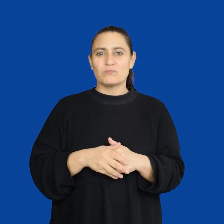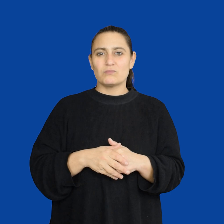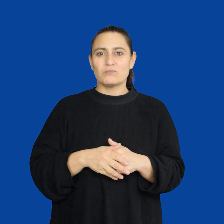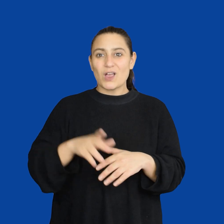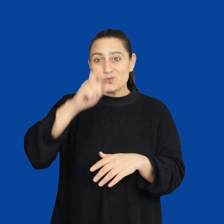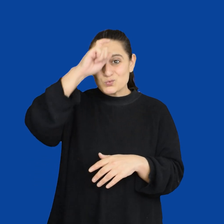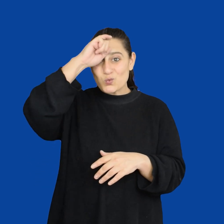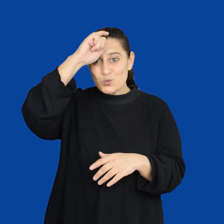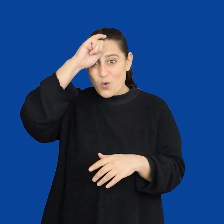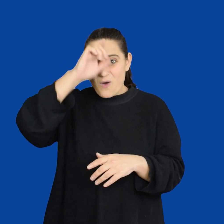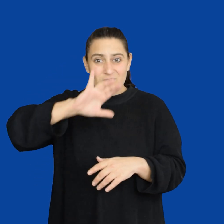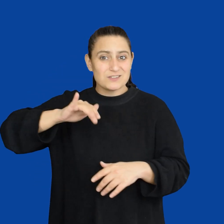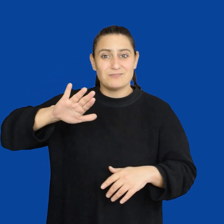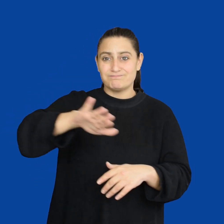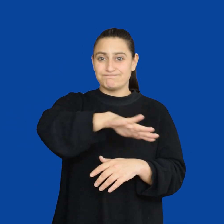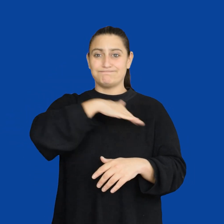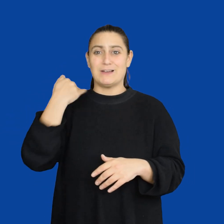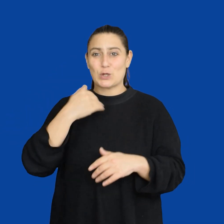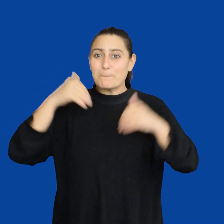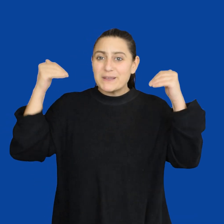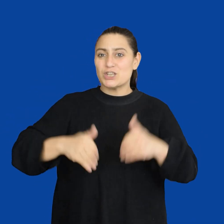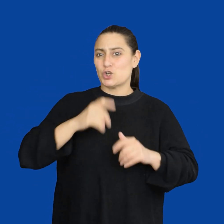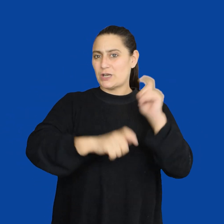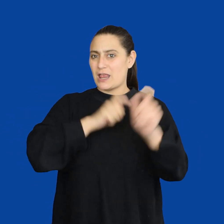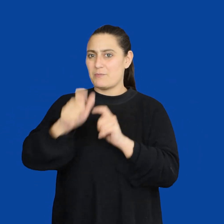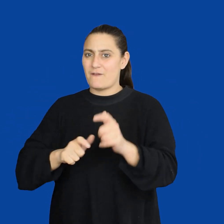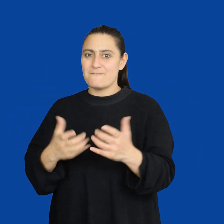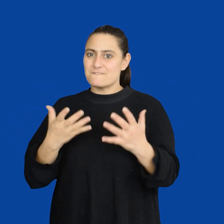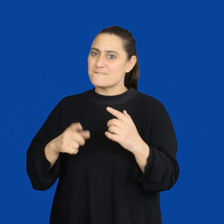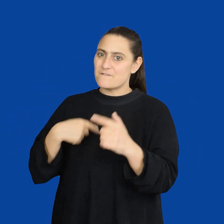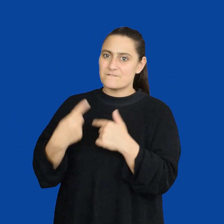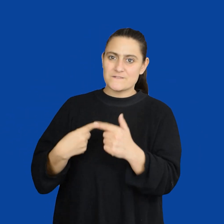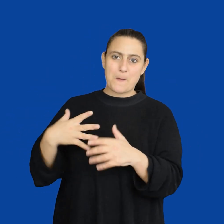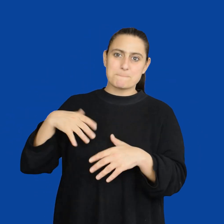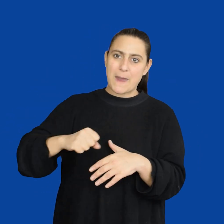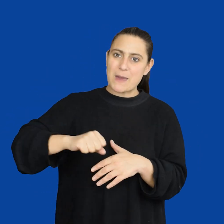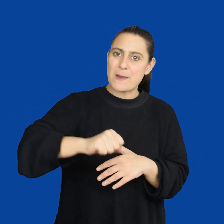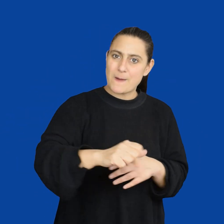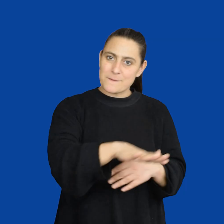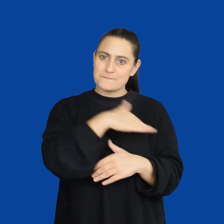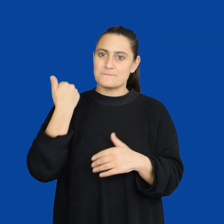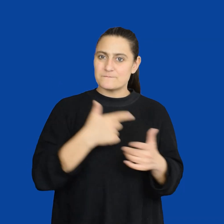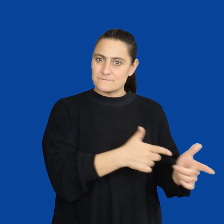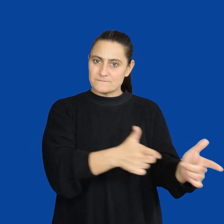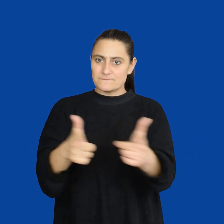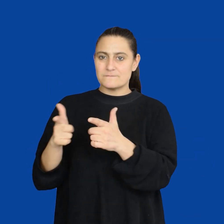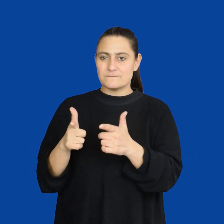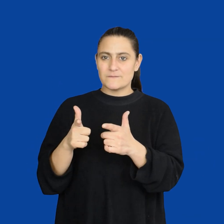patriarcado. La espada turca ya ha matado millones de infieles y aún tiene la intención de matar millones